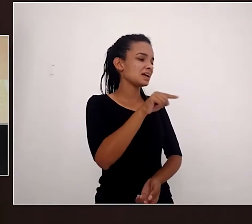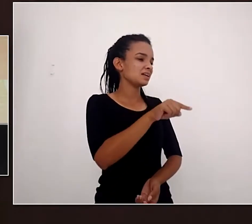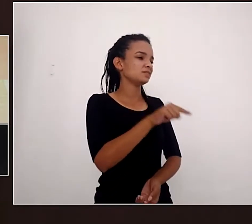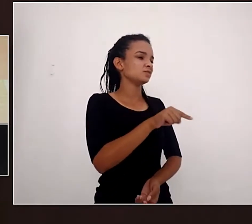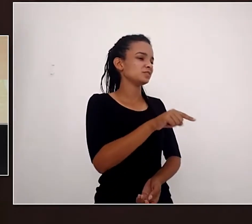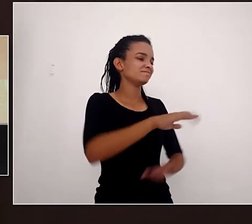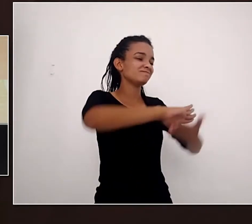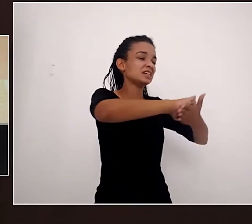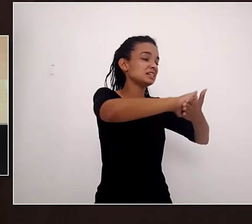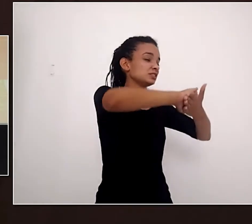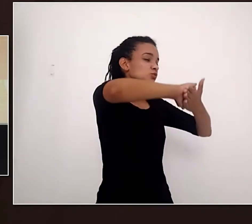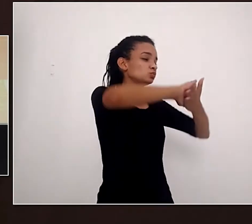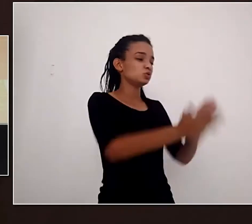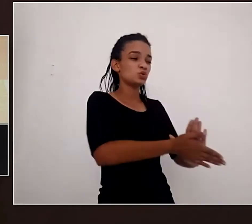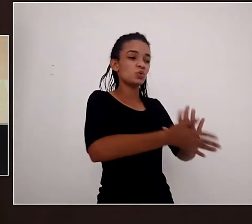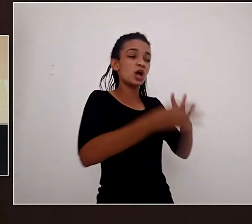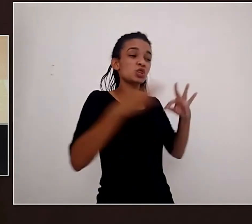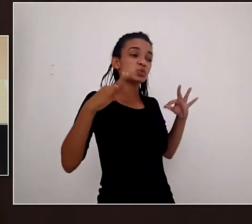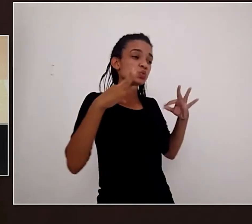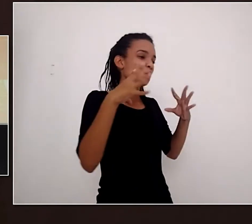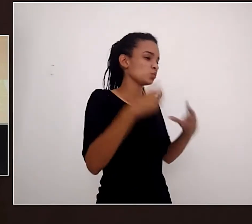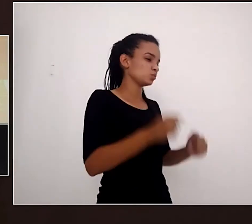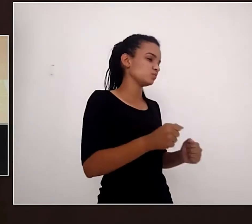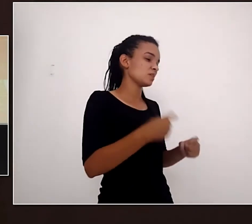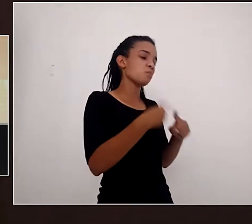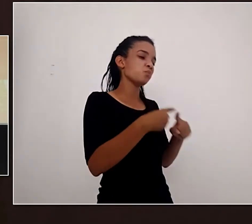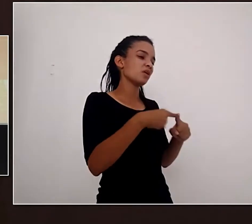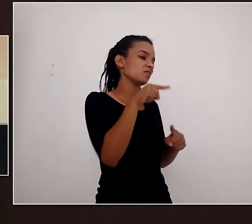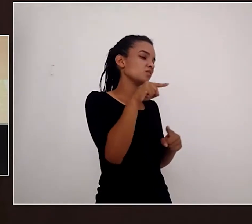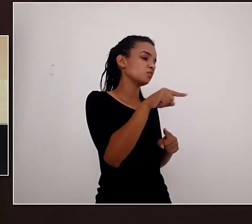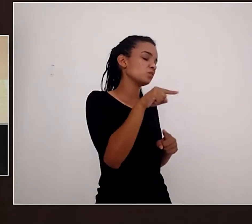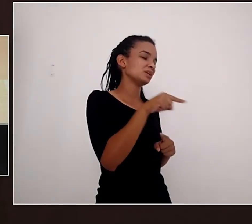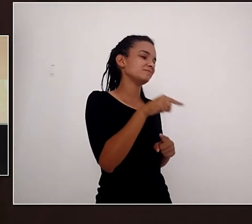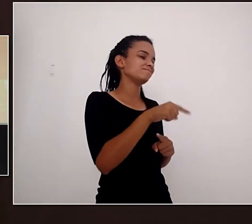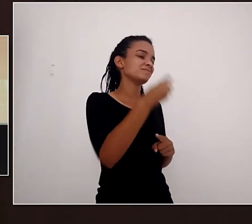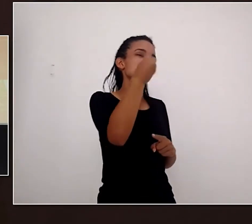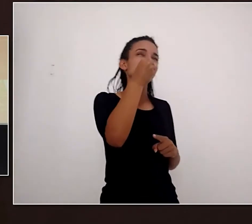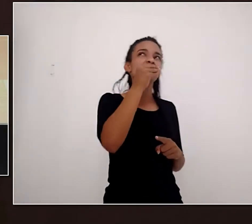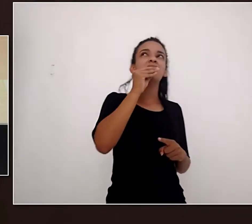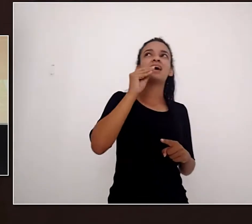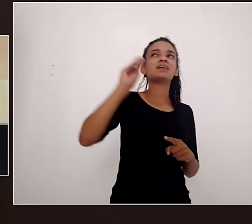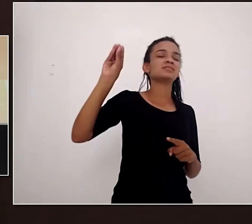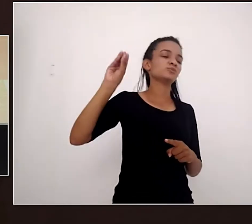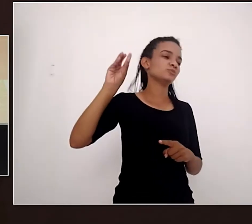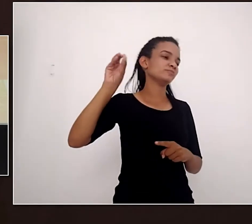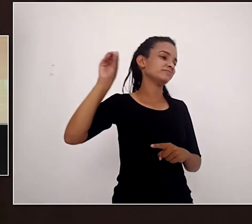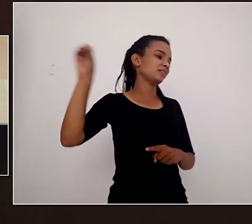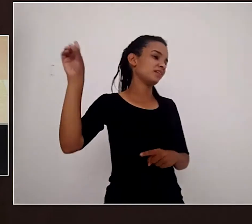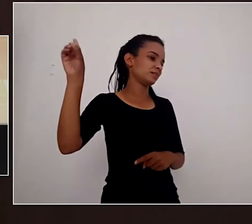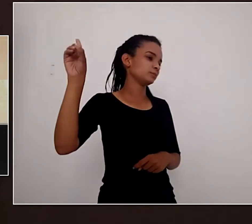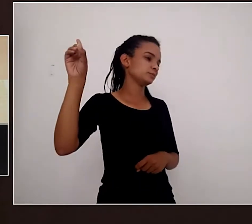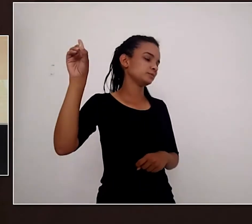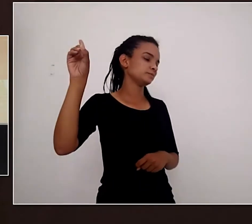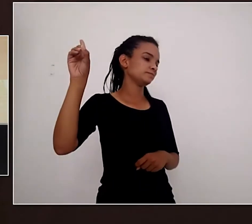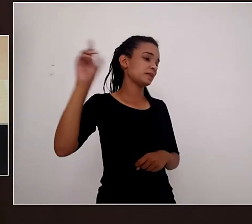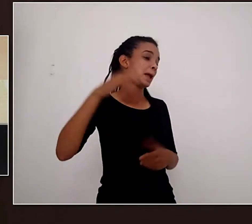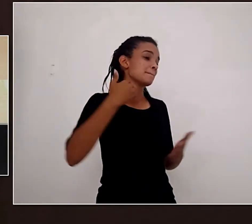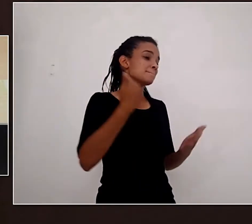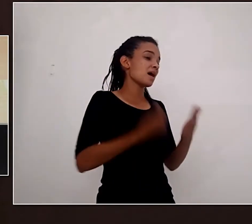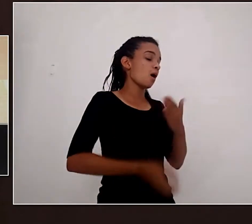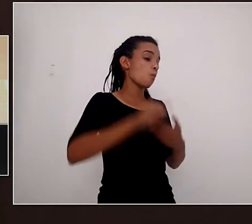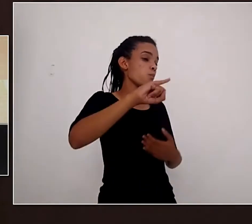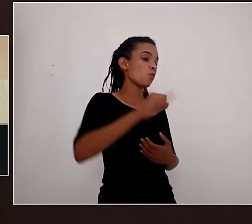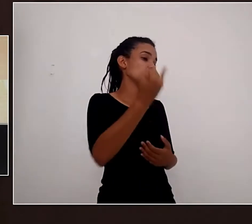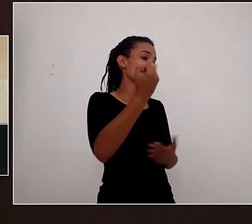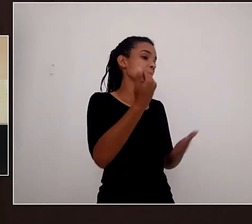não reconheceste a oportunidade da tua visitação. Quem visitou Jerusalém?